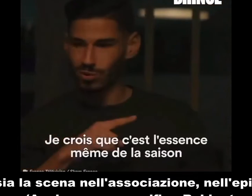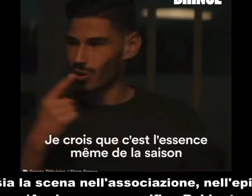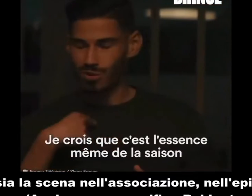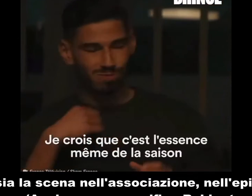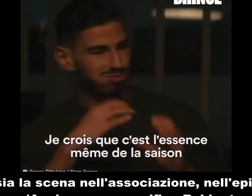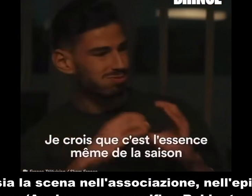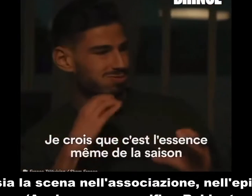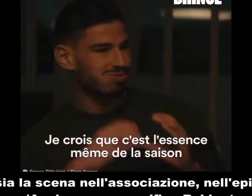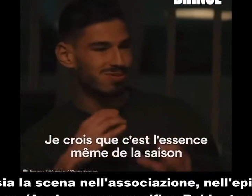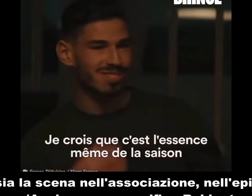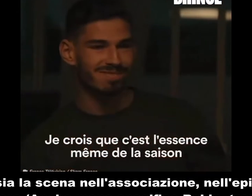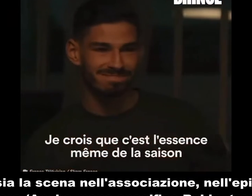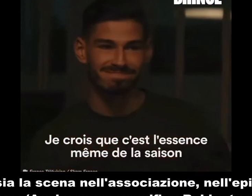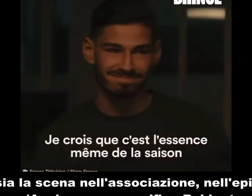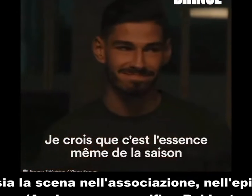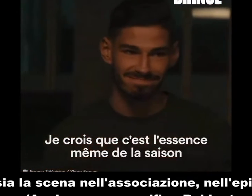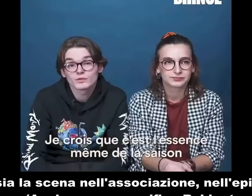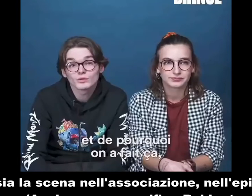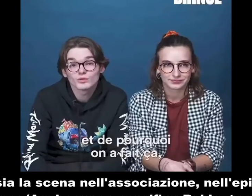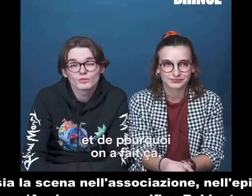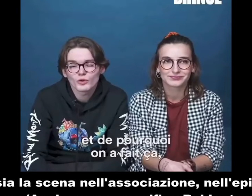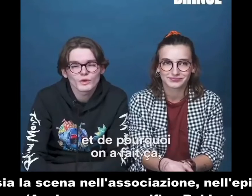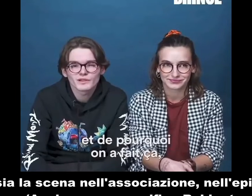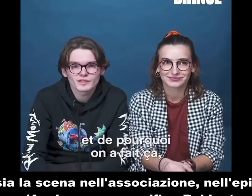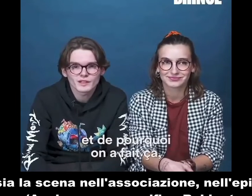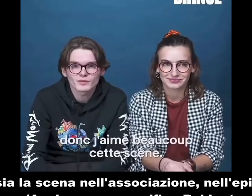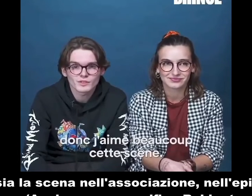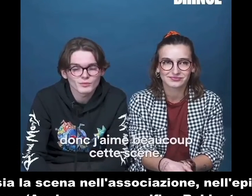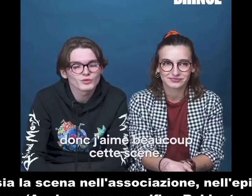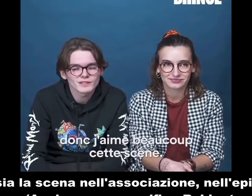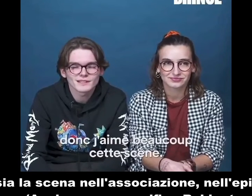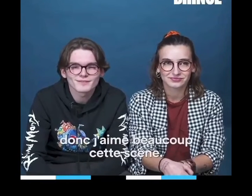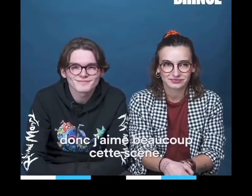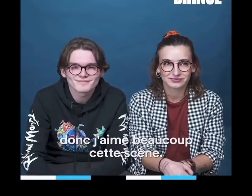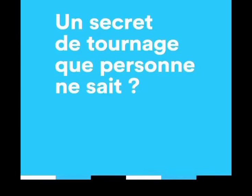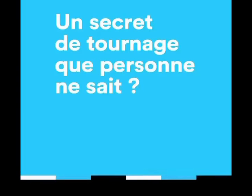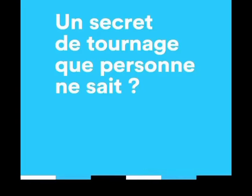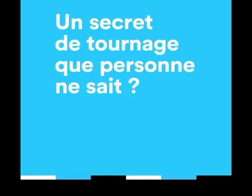vraiment l'essence même de la saison et de tout pourquoi on a fait ça, donc j'aime beaucoup cette scène.